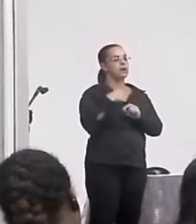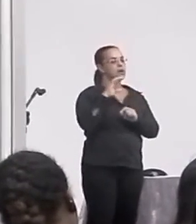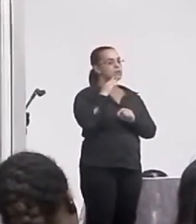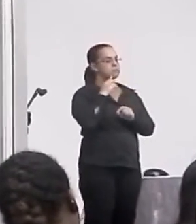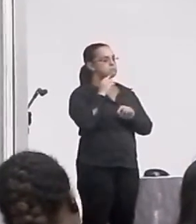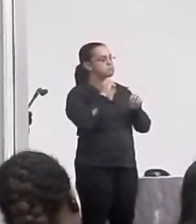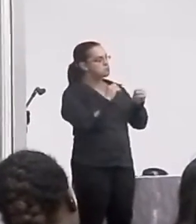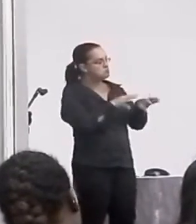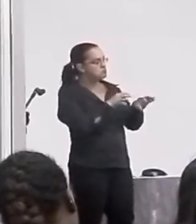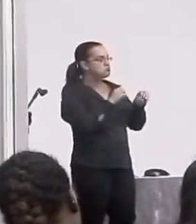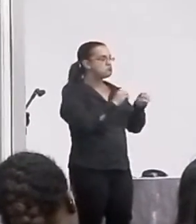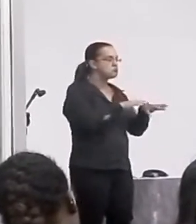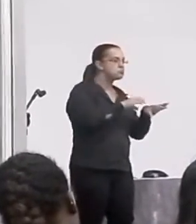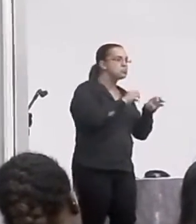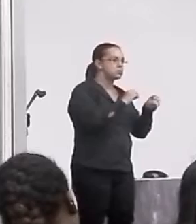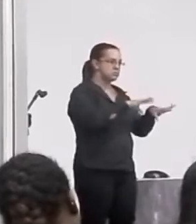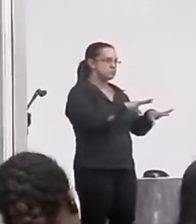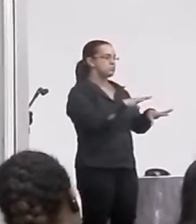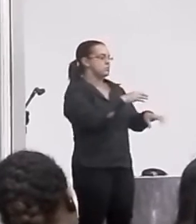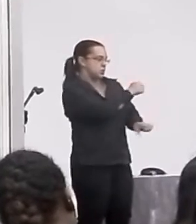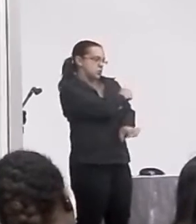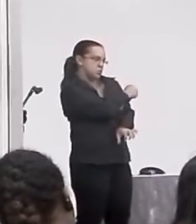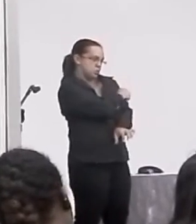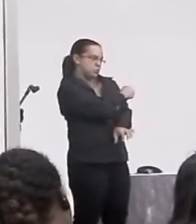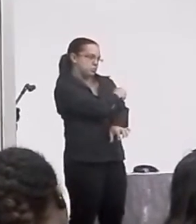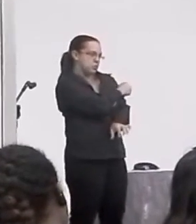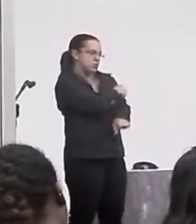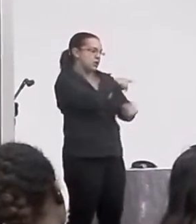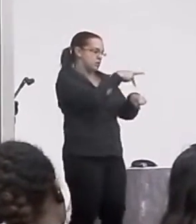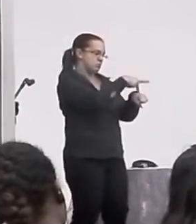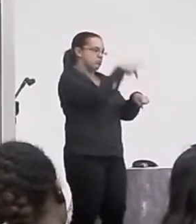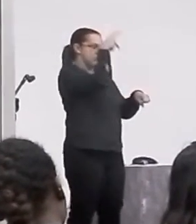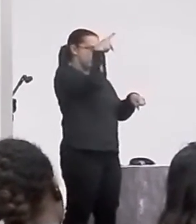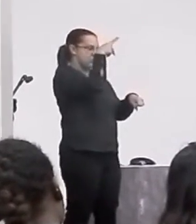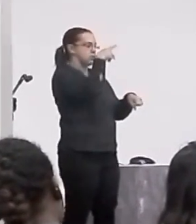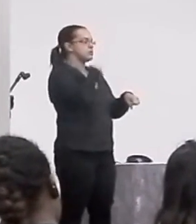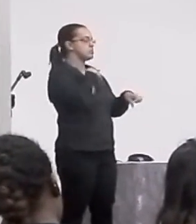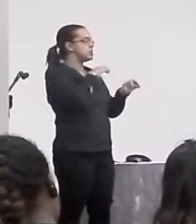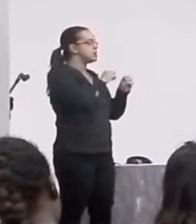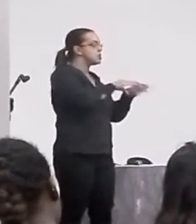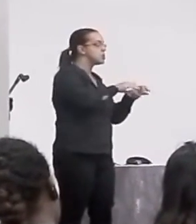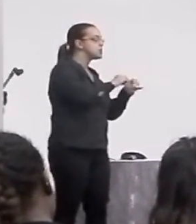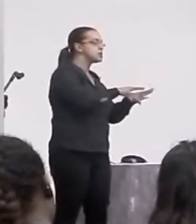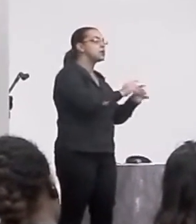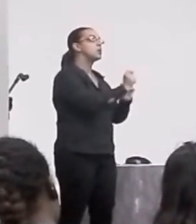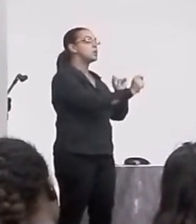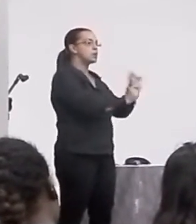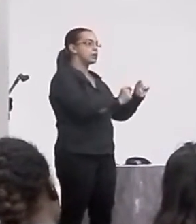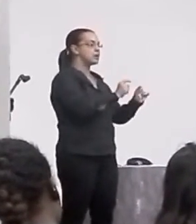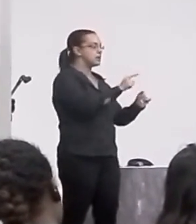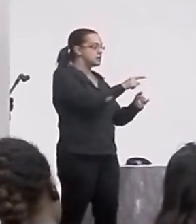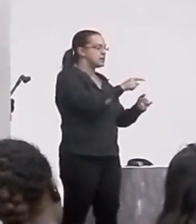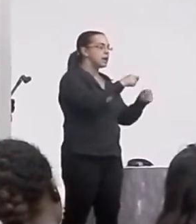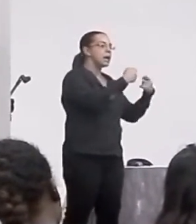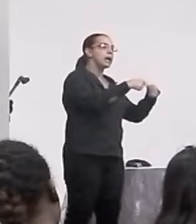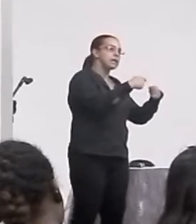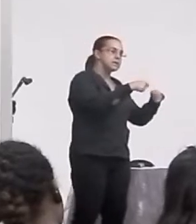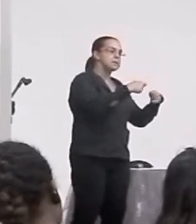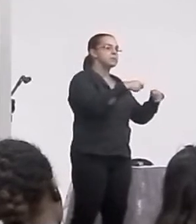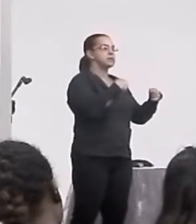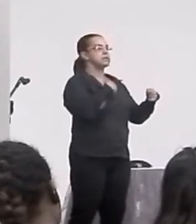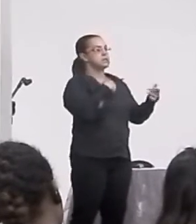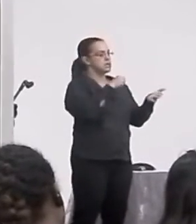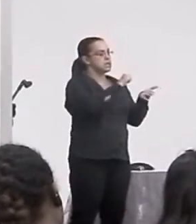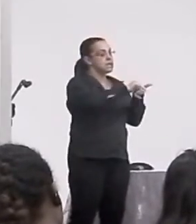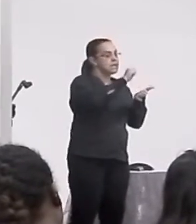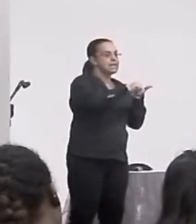graduados, pós-graduação, a primeira vez, eu sempre falo, a tua tarefa é escrever 5 anos o teu primeiro